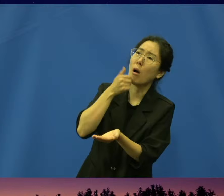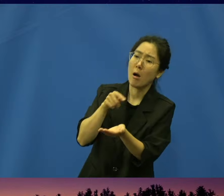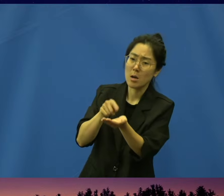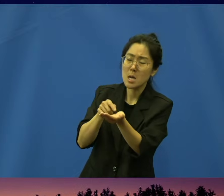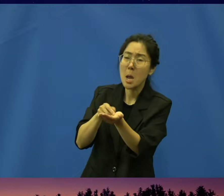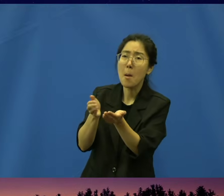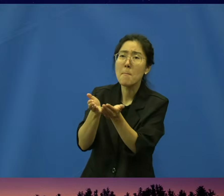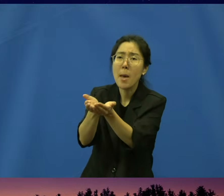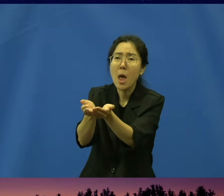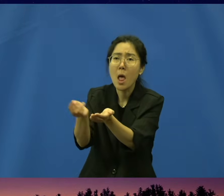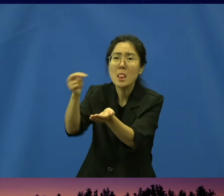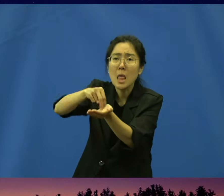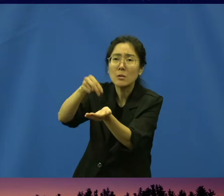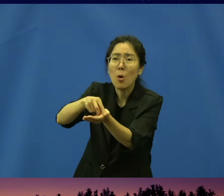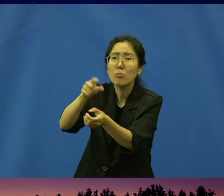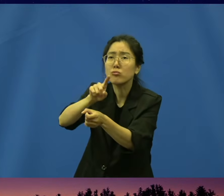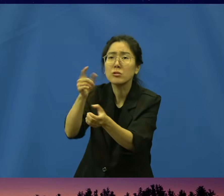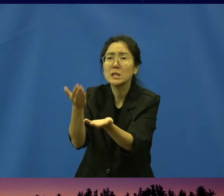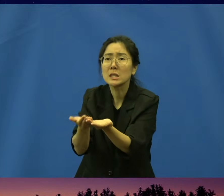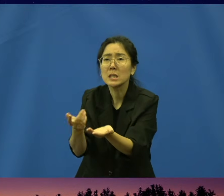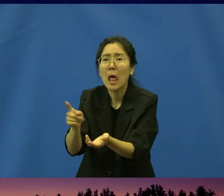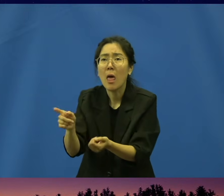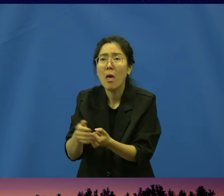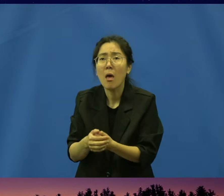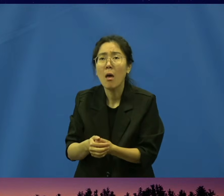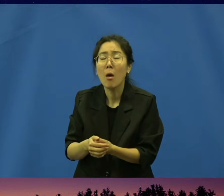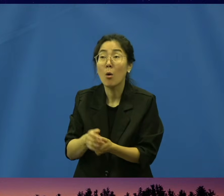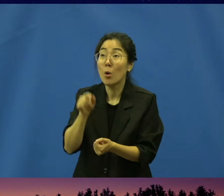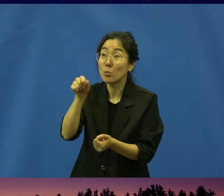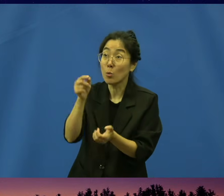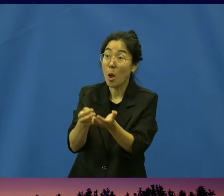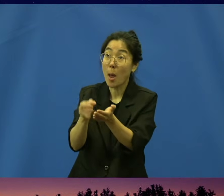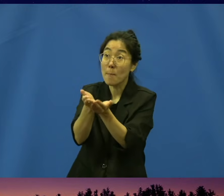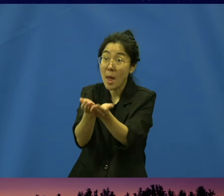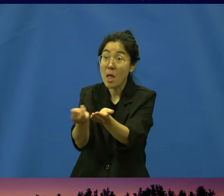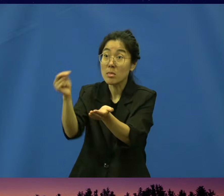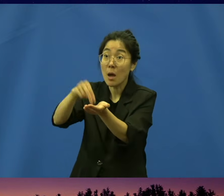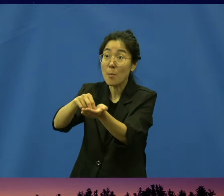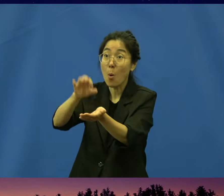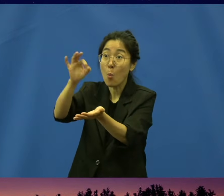도대체? 왜냐하면은 당신들 월급도 안 받는다며?